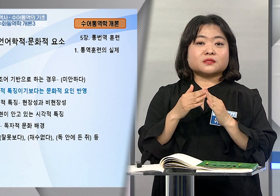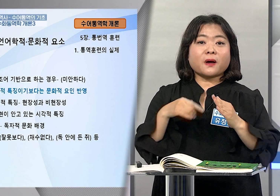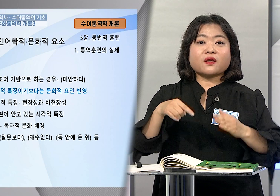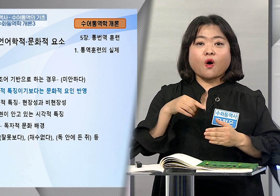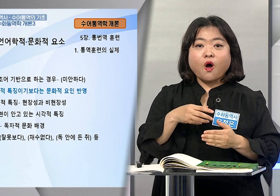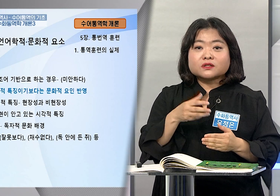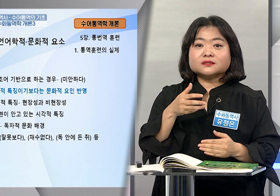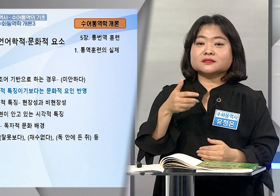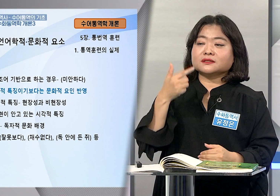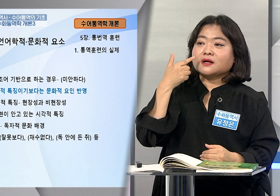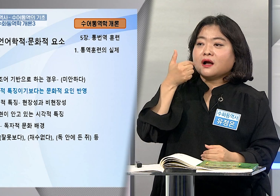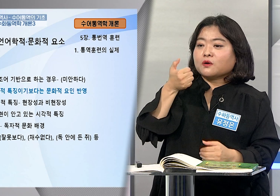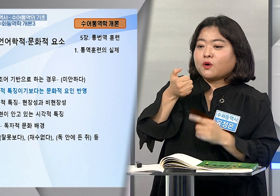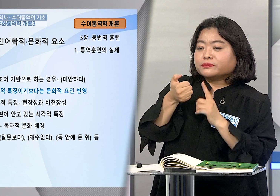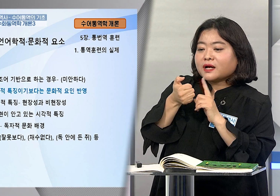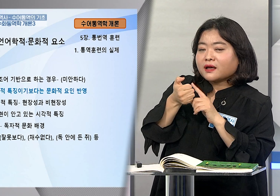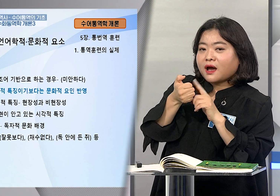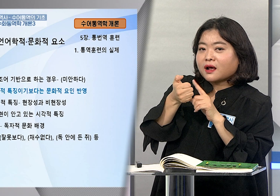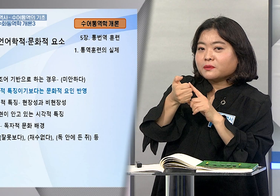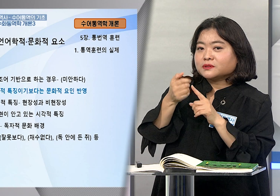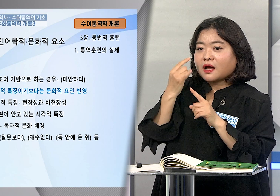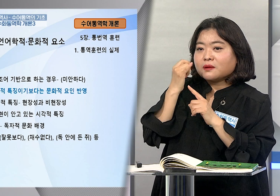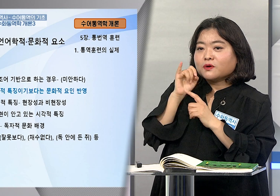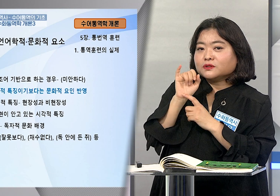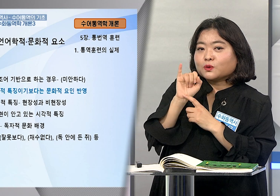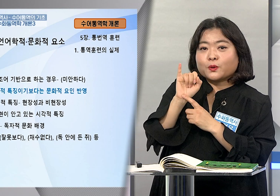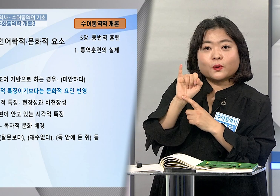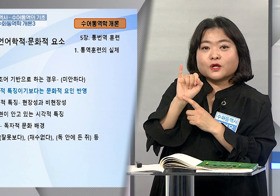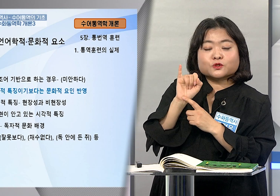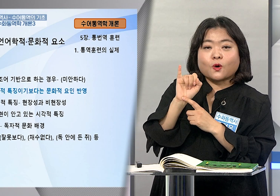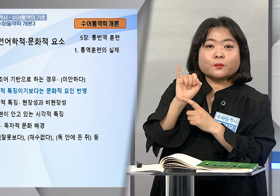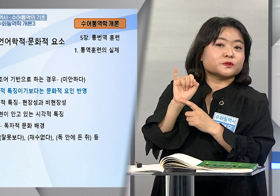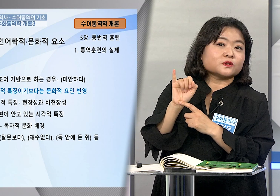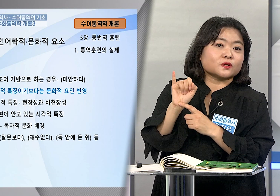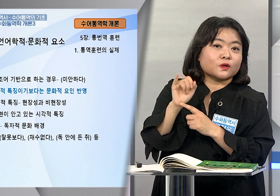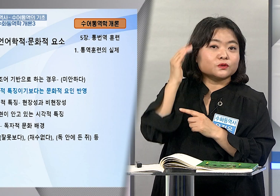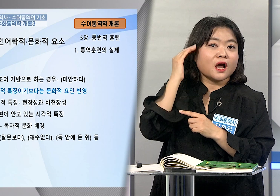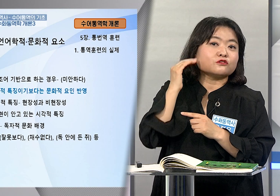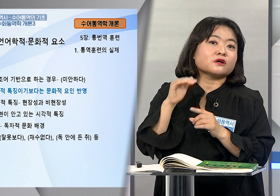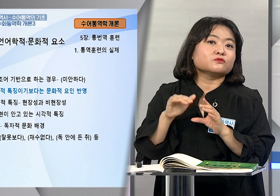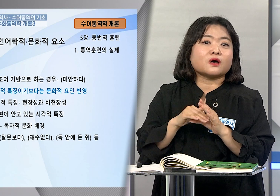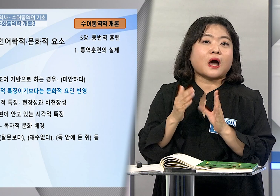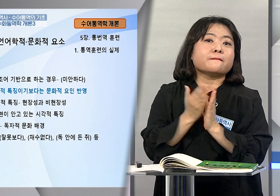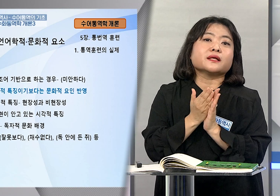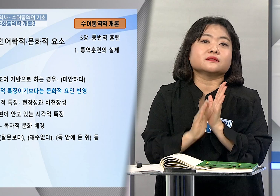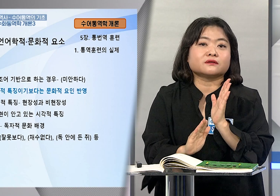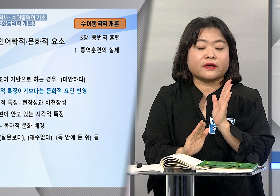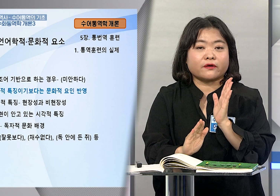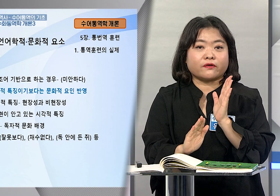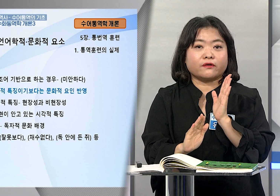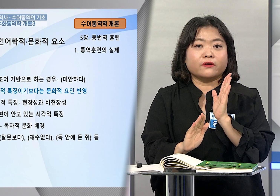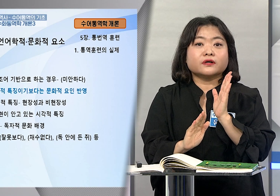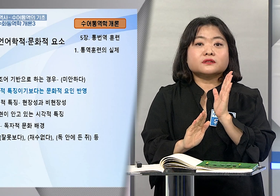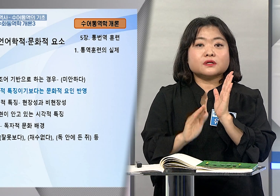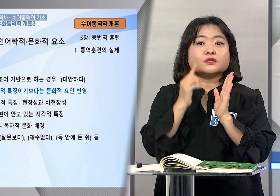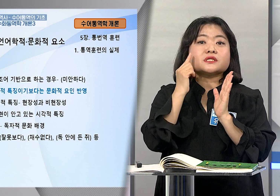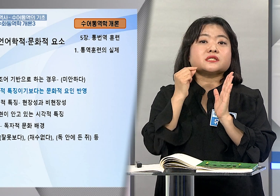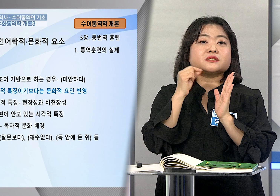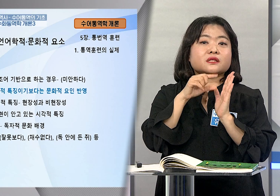집안의 어른을 꼬부랑의 할아버지 할머니로 표현할 수가 없었어요. 우리 한국의 문화와 안 맞는 거예요. 일제시대